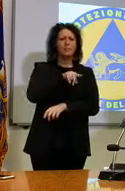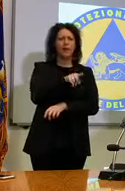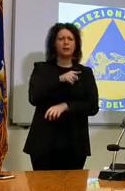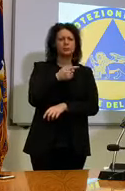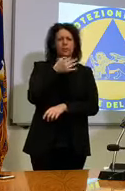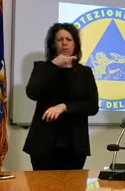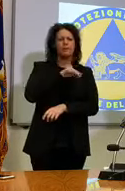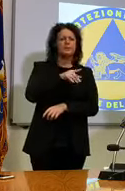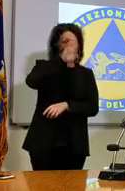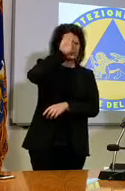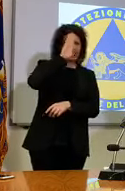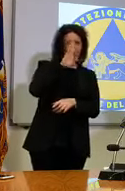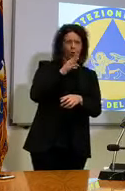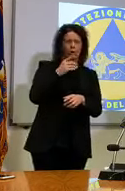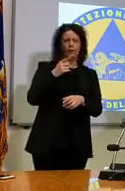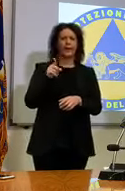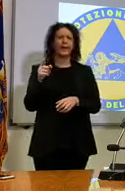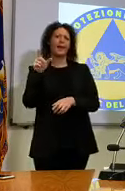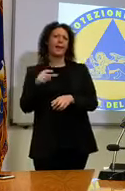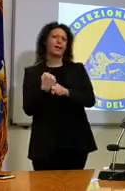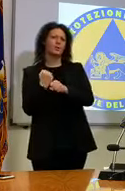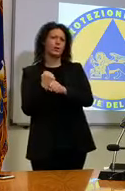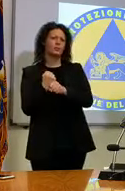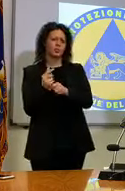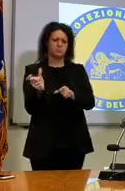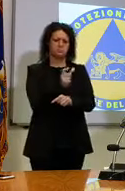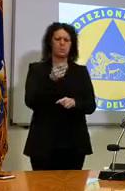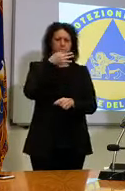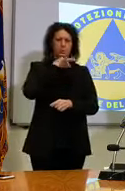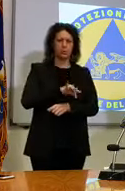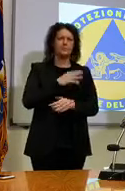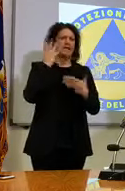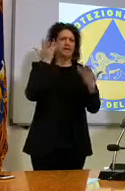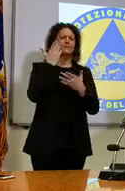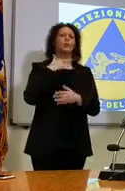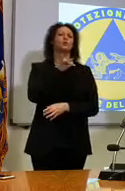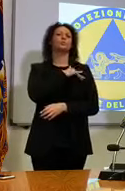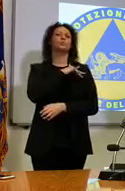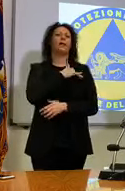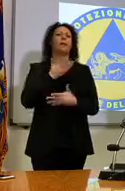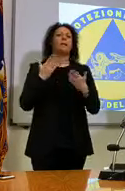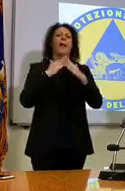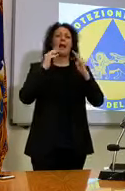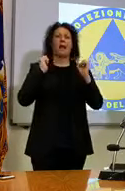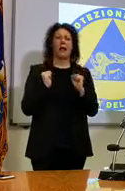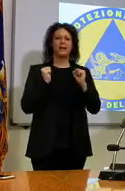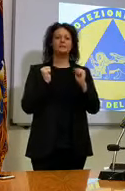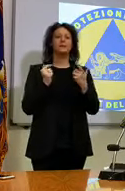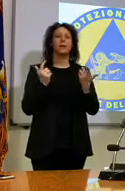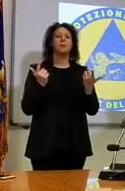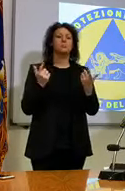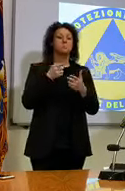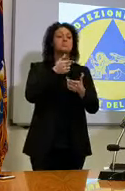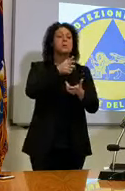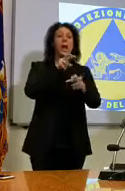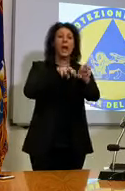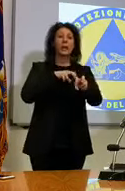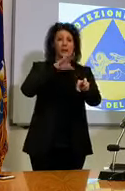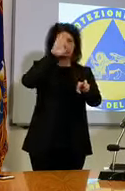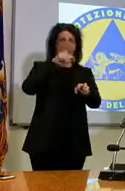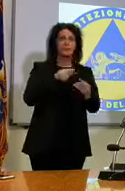momento in cui lo studente che a casa ha, che so, il contratto per andare, che so, a fare qualcosa in